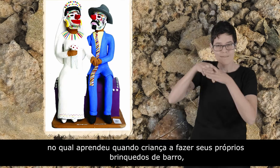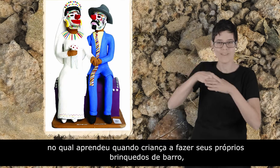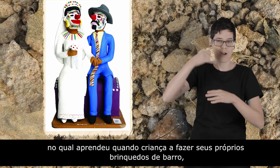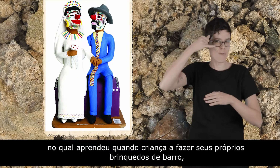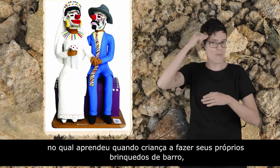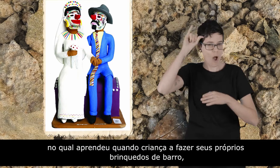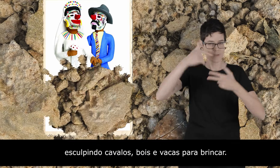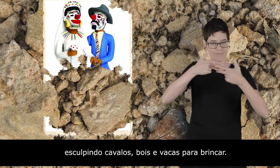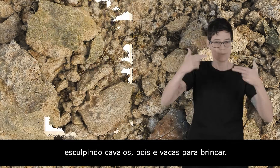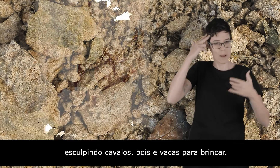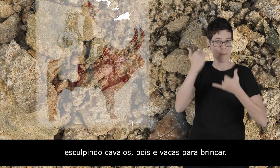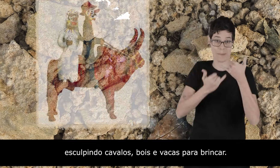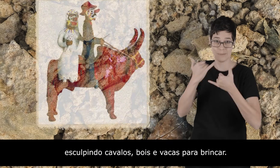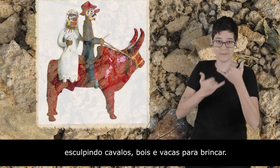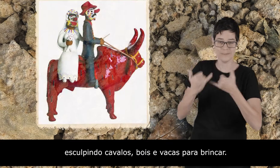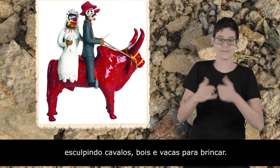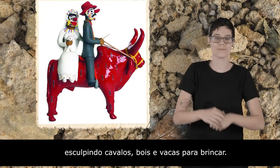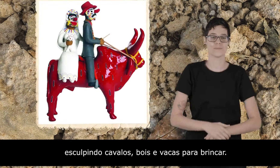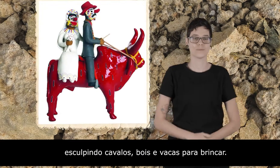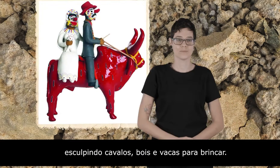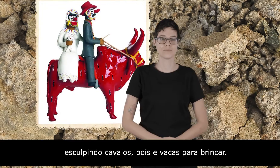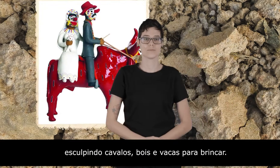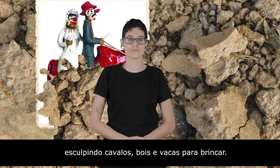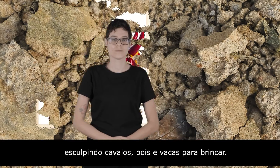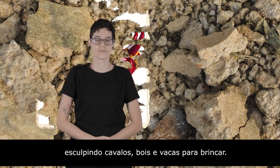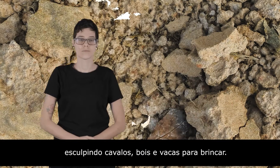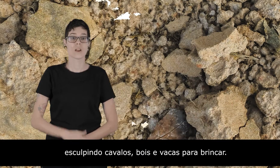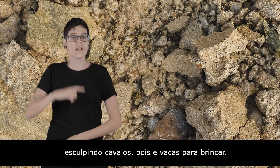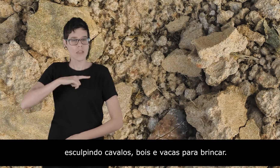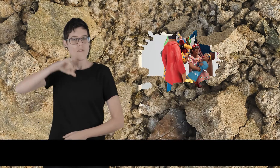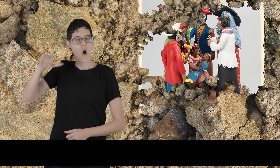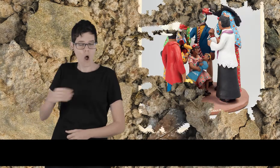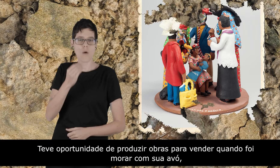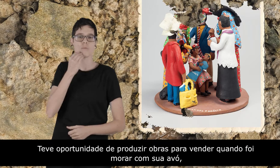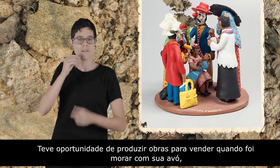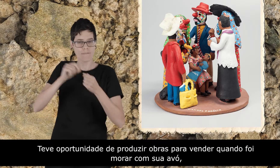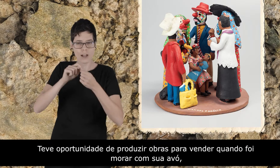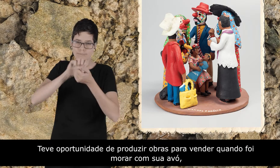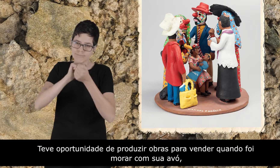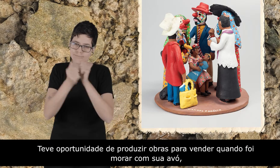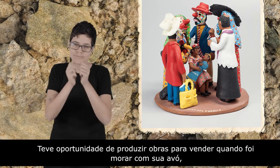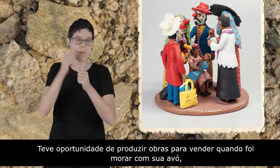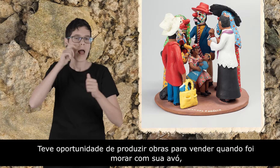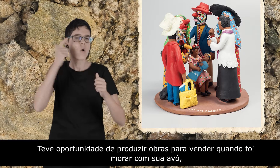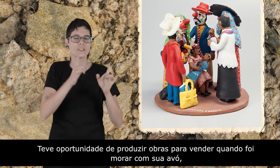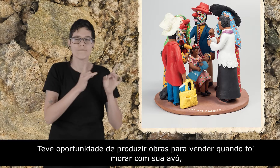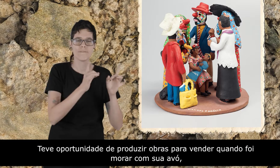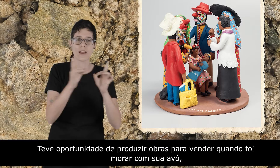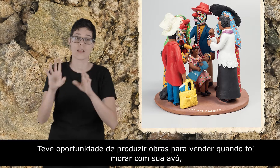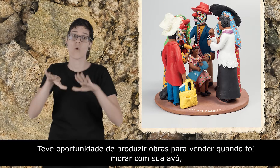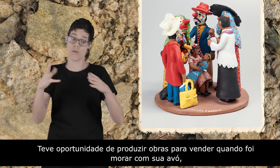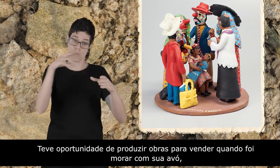próprios brinquedos de barro, esculpindo cavalos, bois e vacas para brincar. Teve a oportunidade de produzir obras